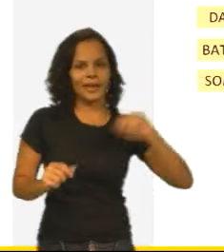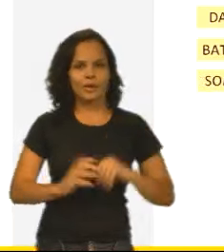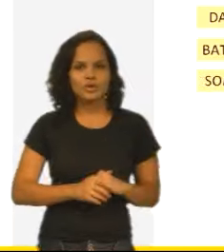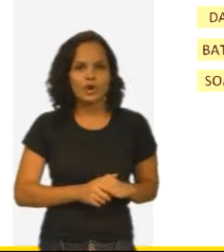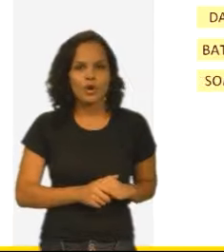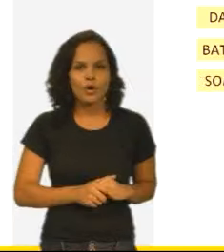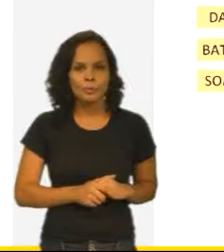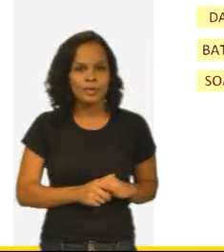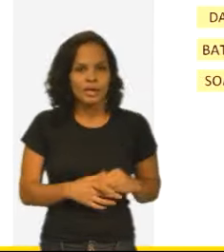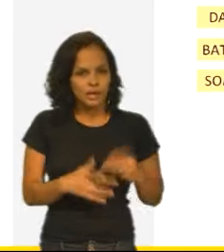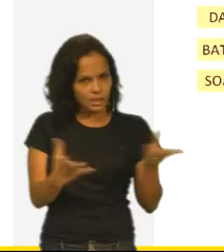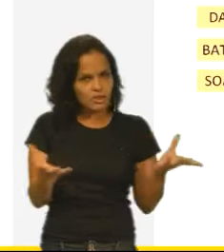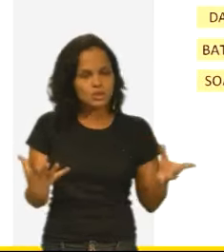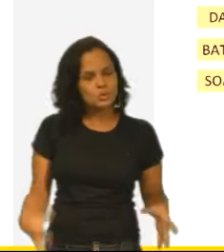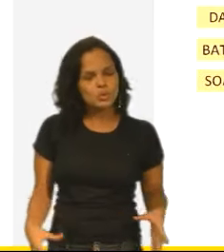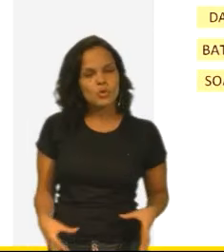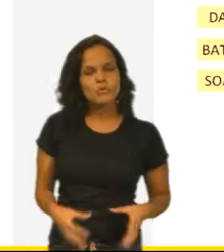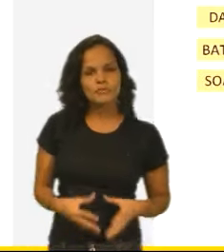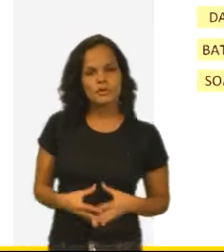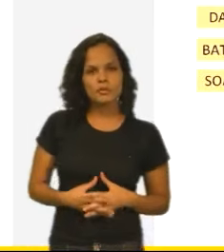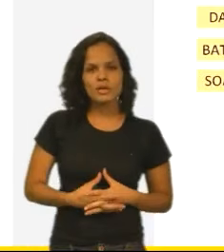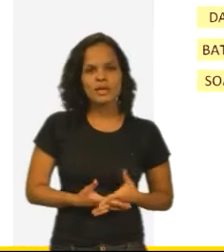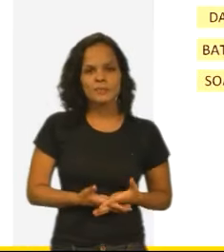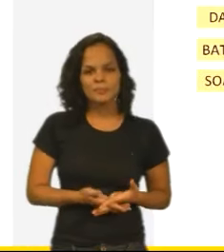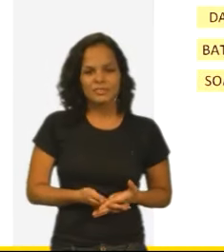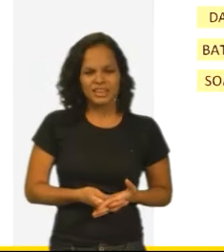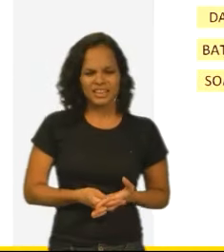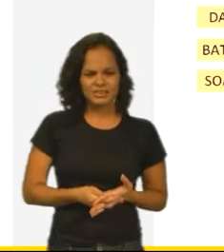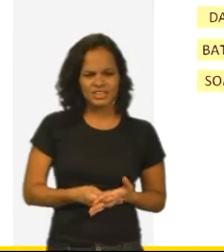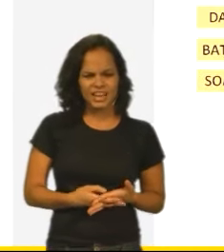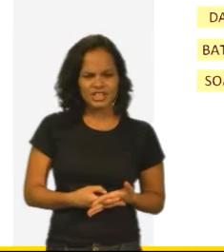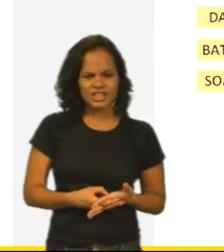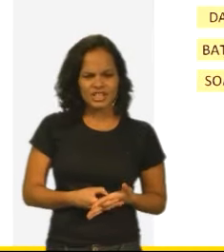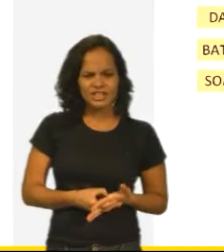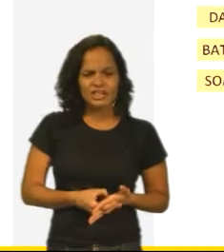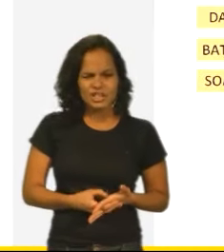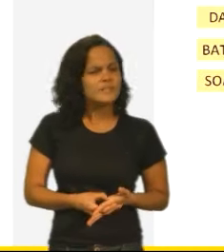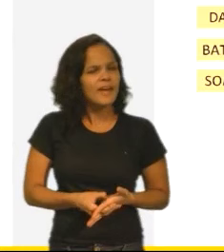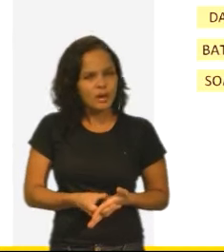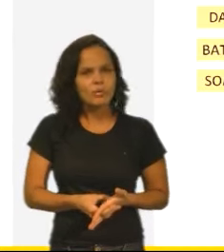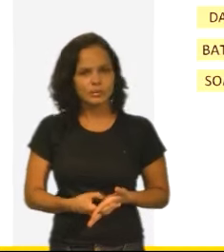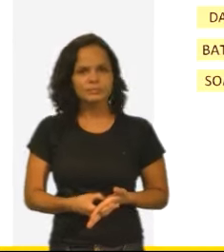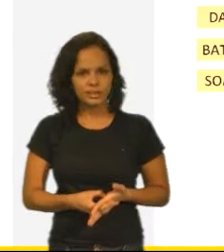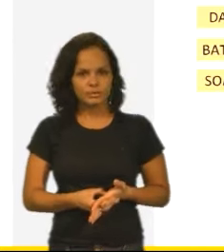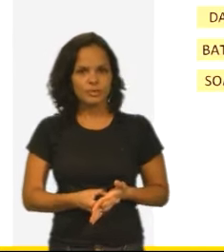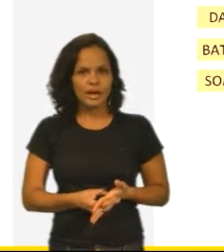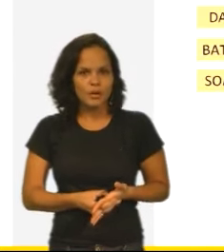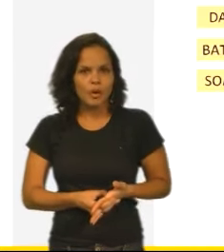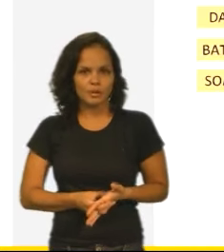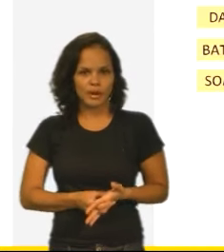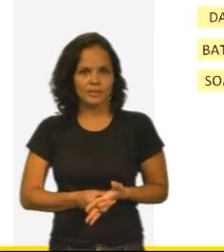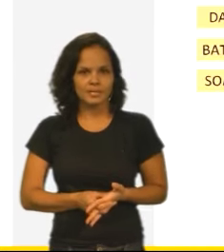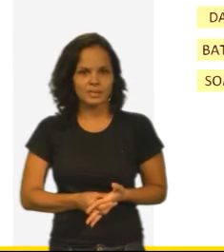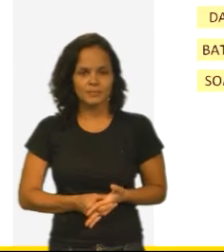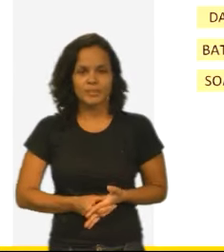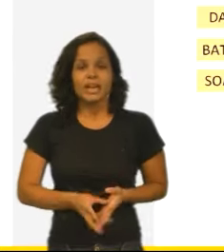ao shopping. Isso configura, na verdade, desvalor dentro da norma, não é assim?